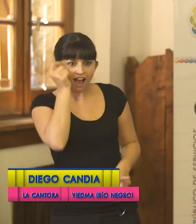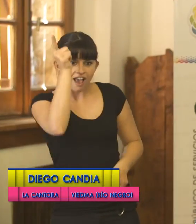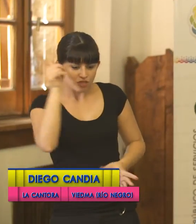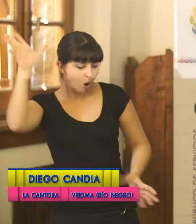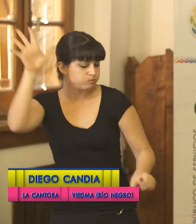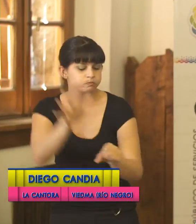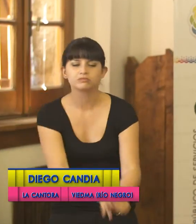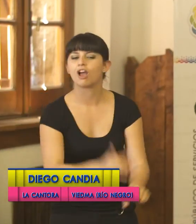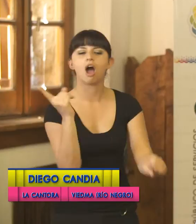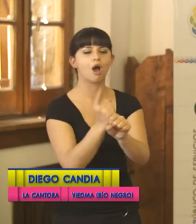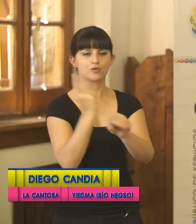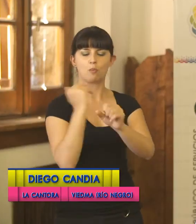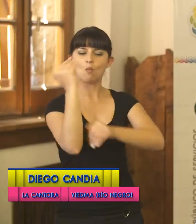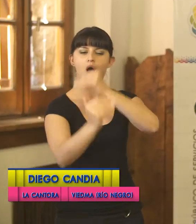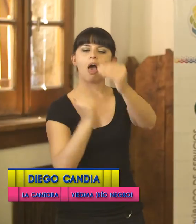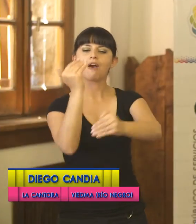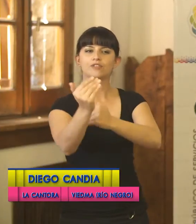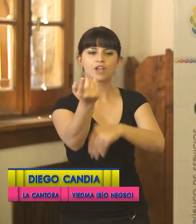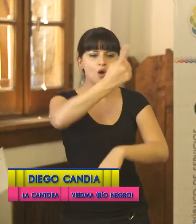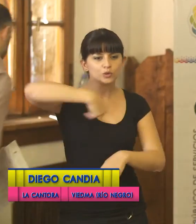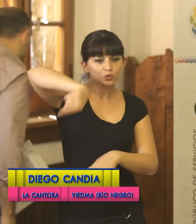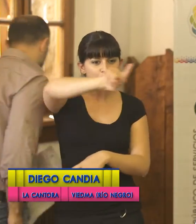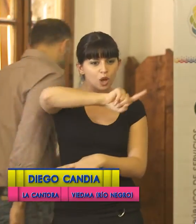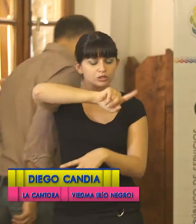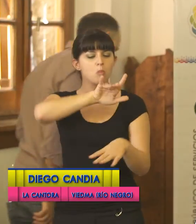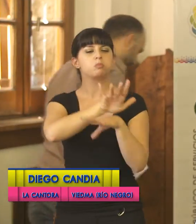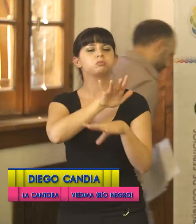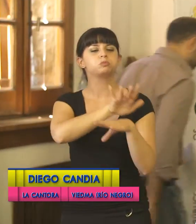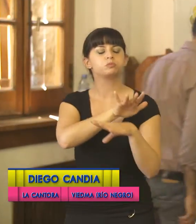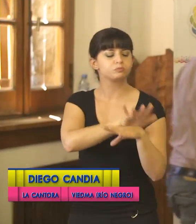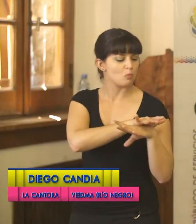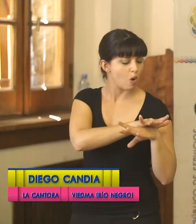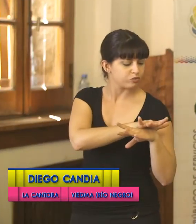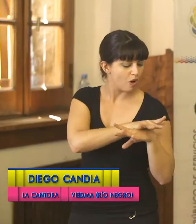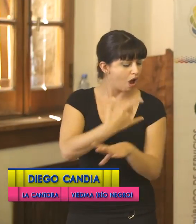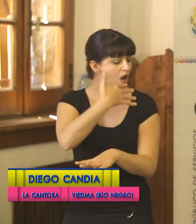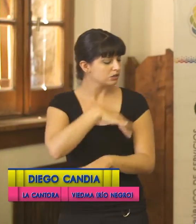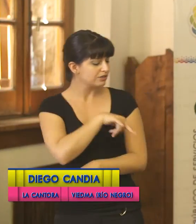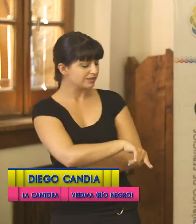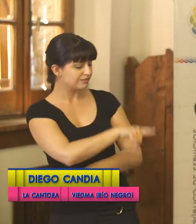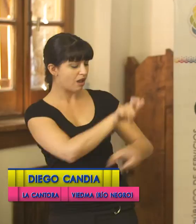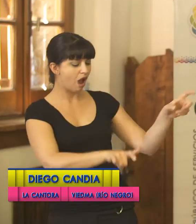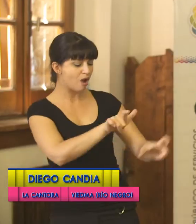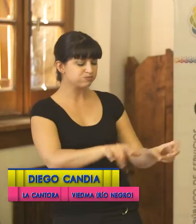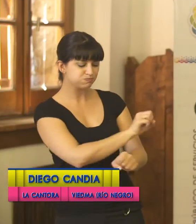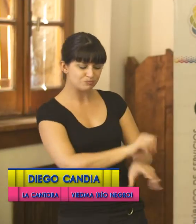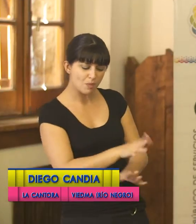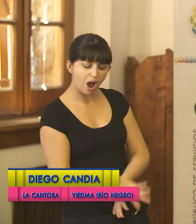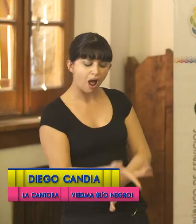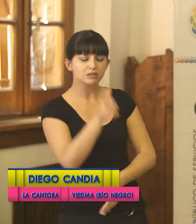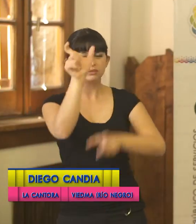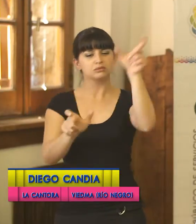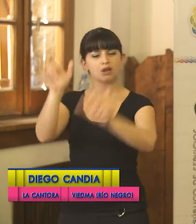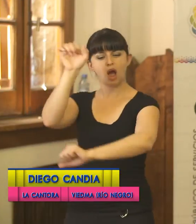avanzamos nos convertimos en los intérpretes del desecho humano del residuo que se corrompe en las prisiones